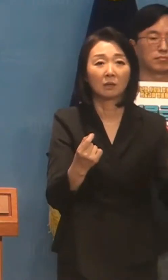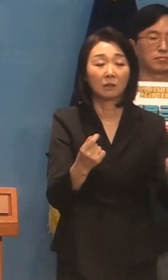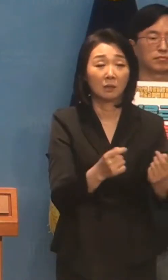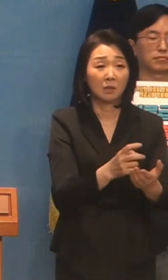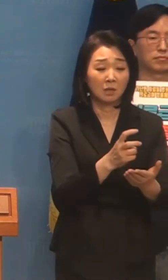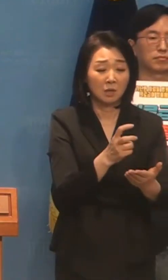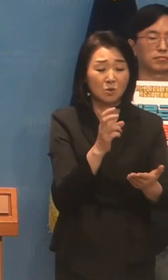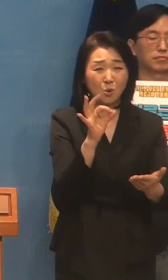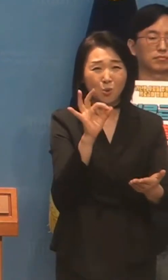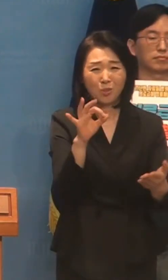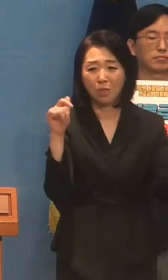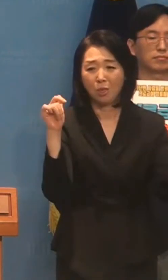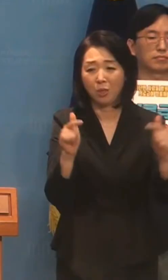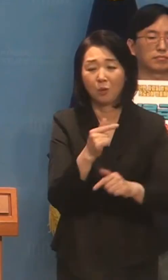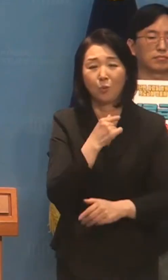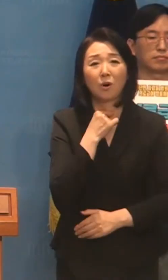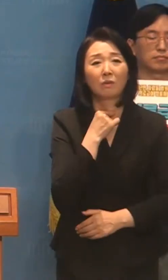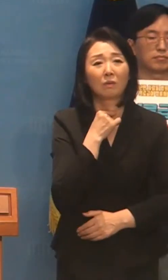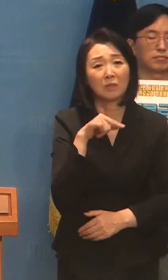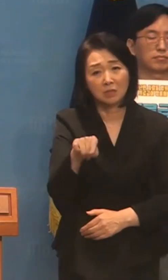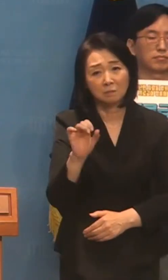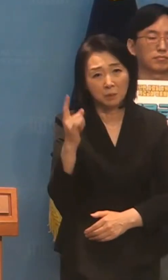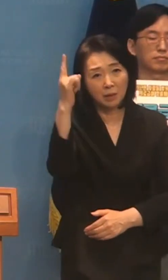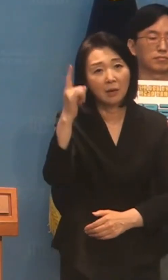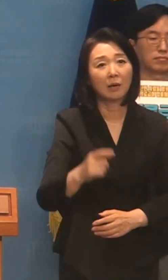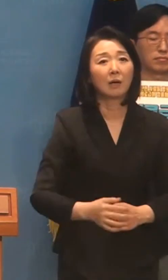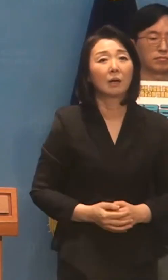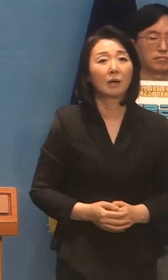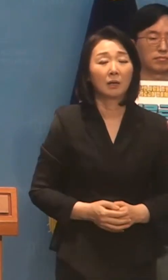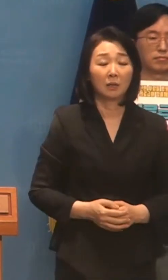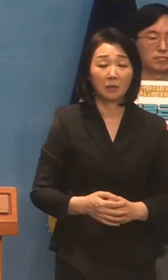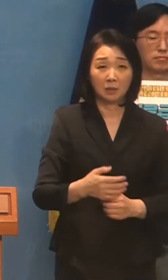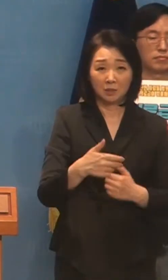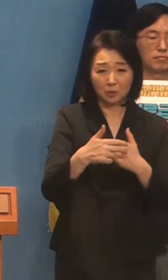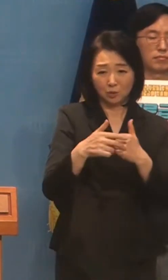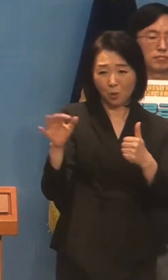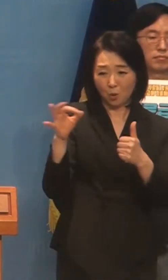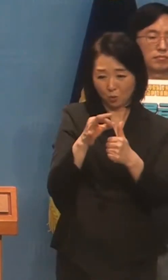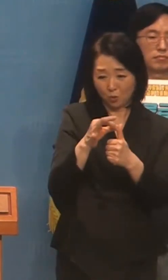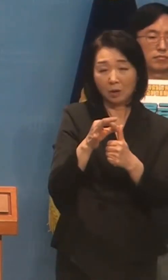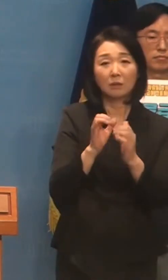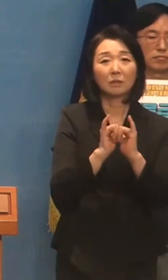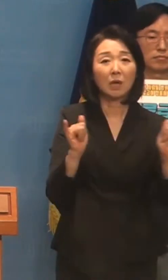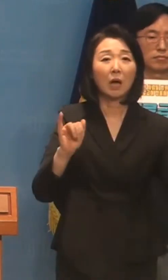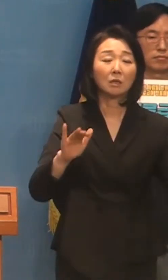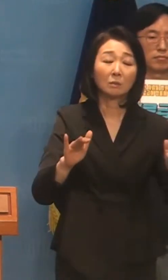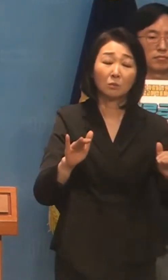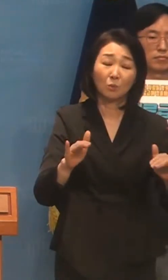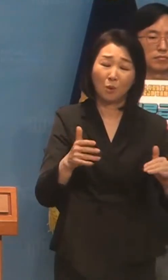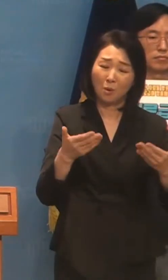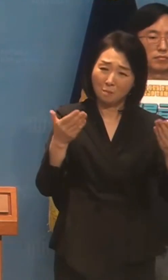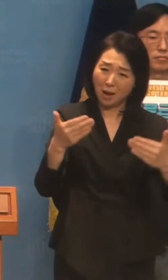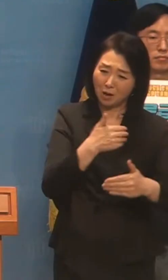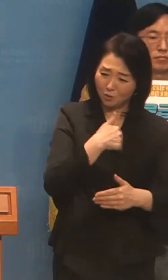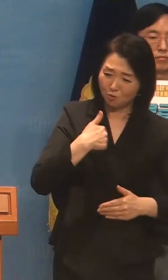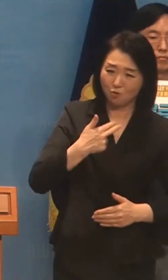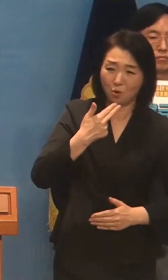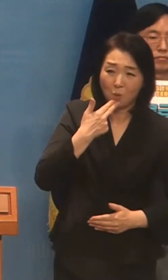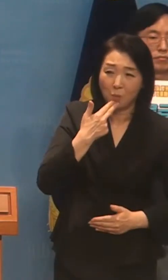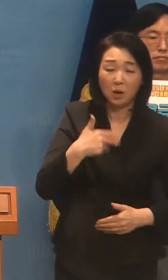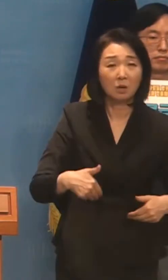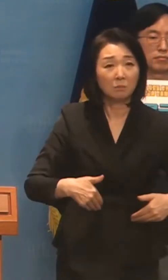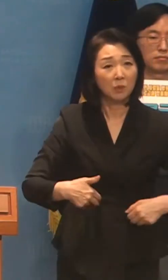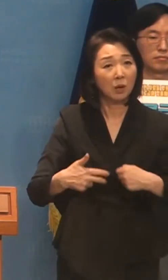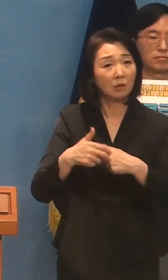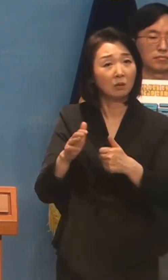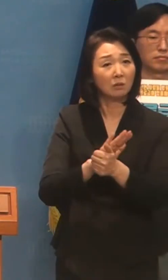재정 절감이라는 단 한 가지 이유로 말이다. 의료급여 수급자들은 지금도 불충분한 보정성으로 인해 필요한 의료